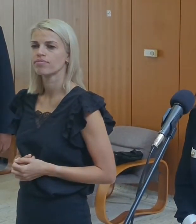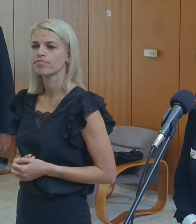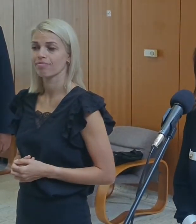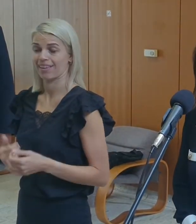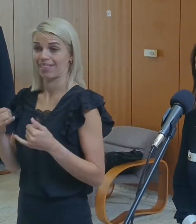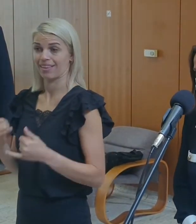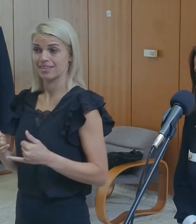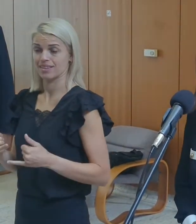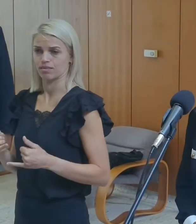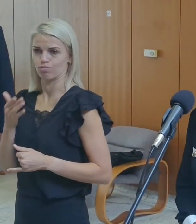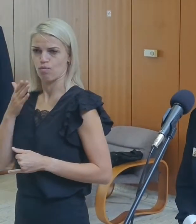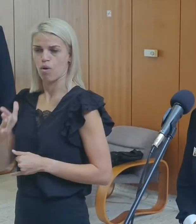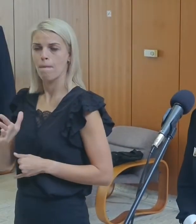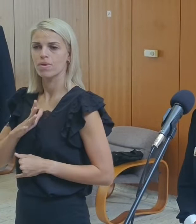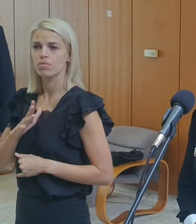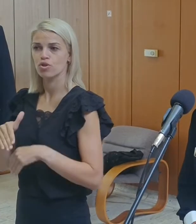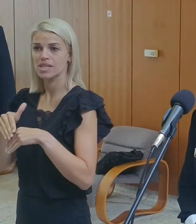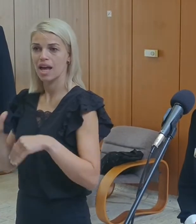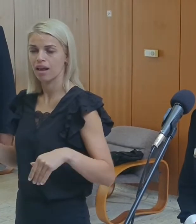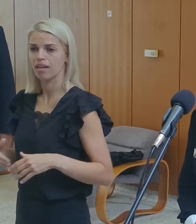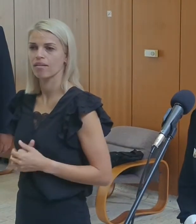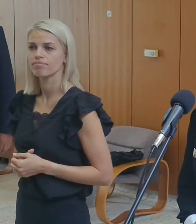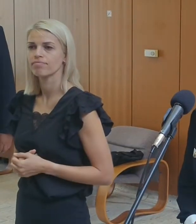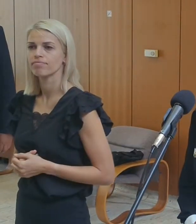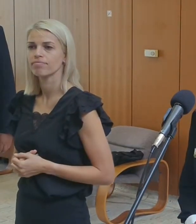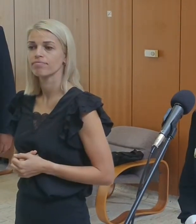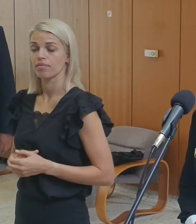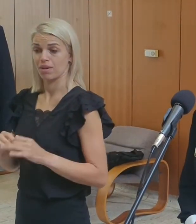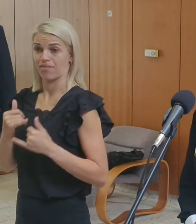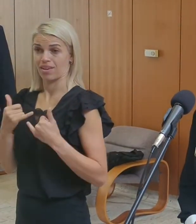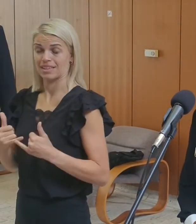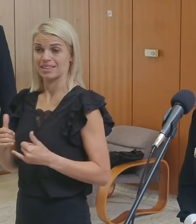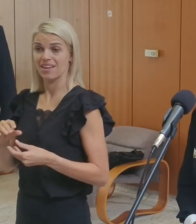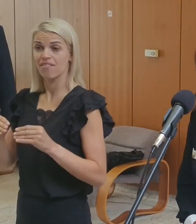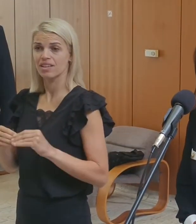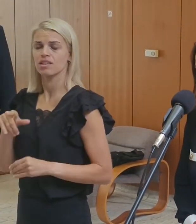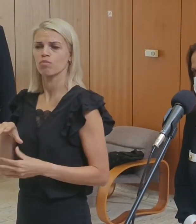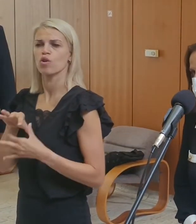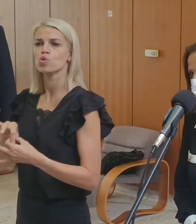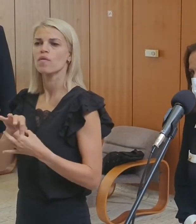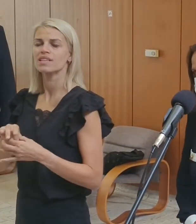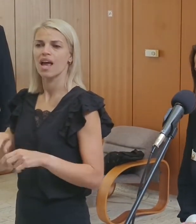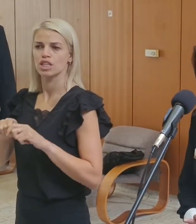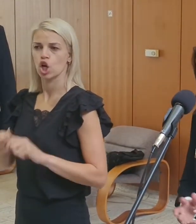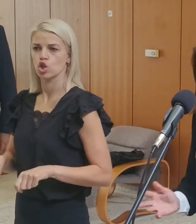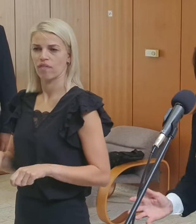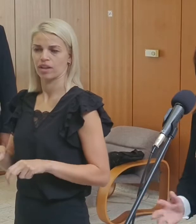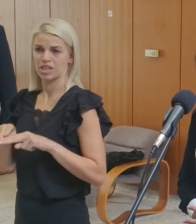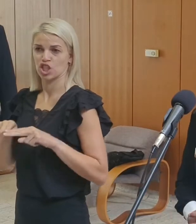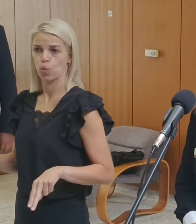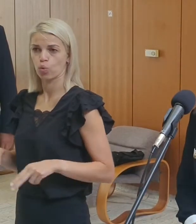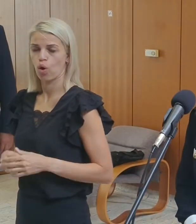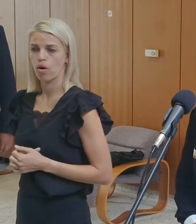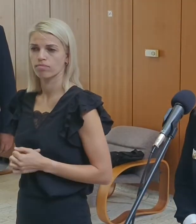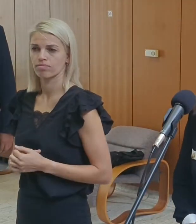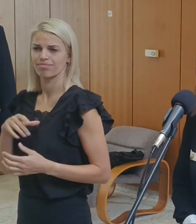Dnes je k tomu bezpečnostná rada. Je pravdou, že tieto veci súvisia s rozhodovaním súdov, že súvisia s návrhmi